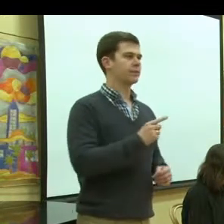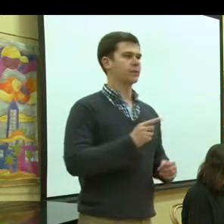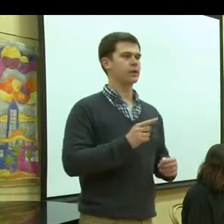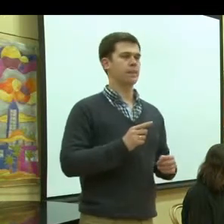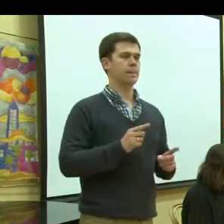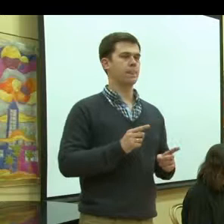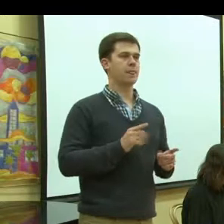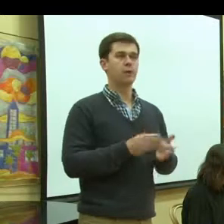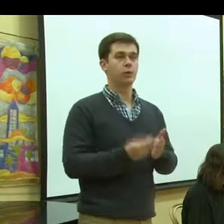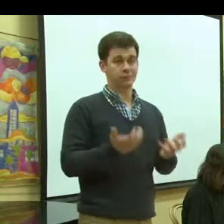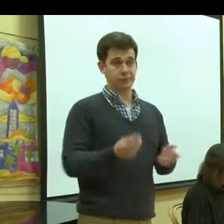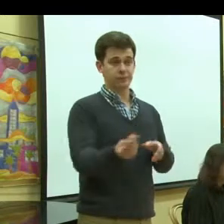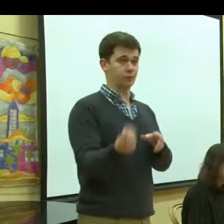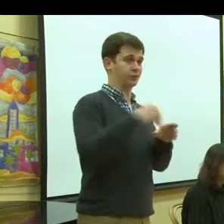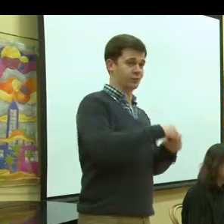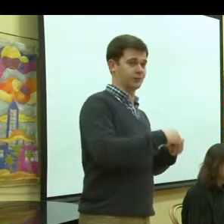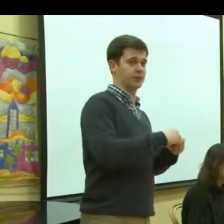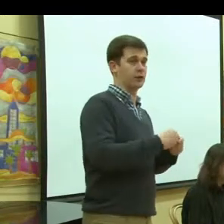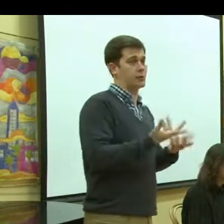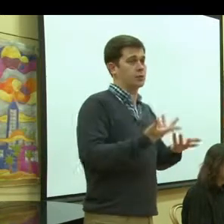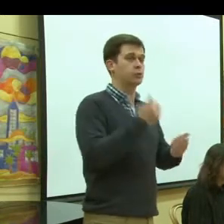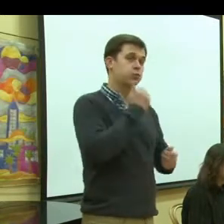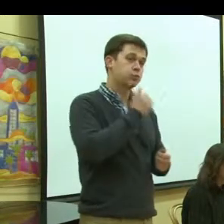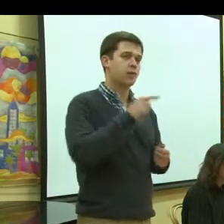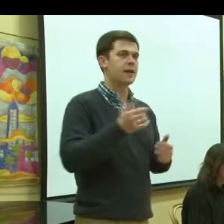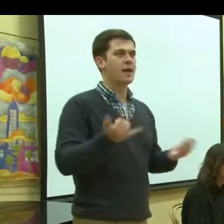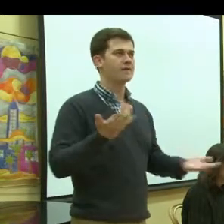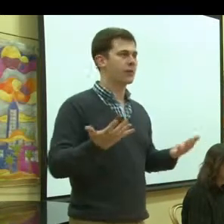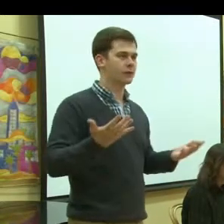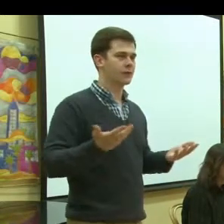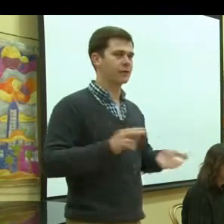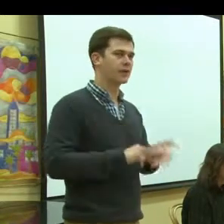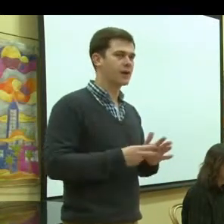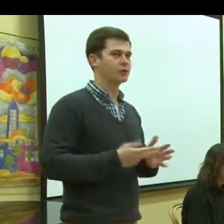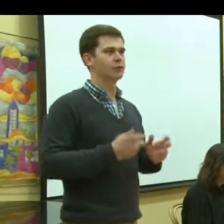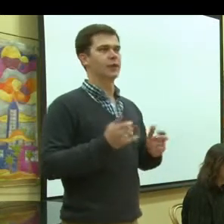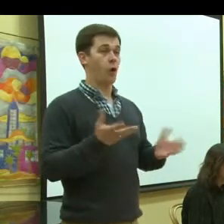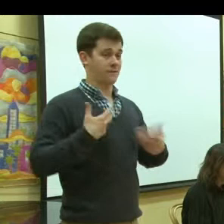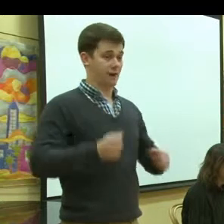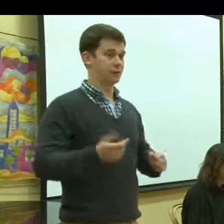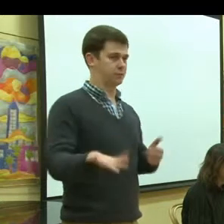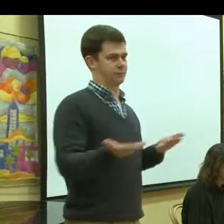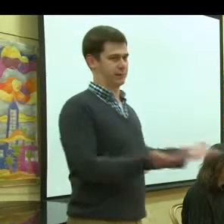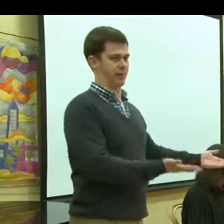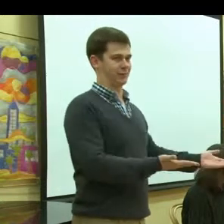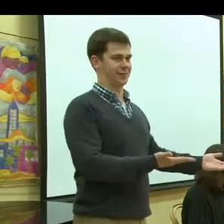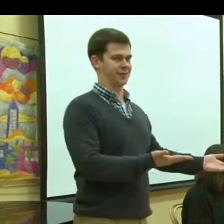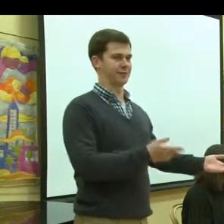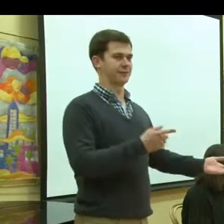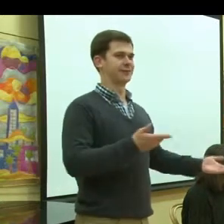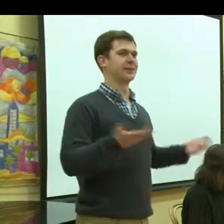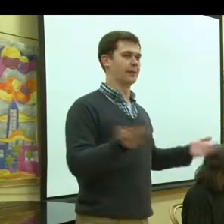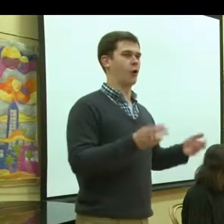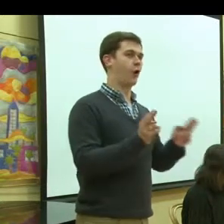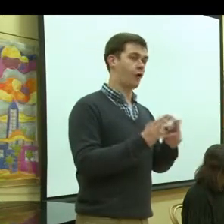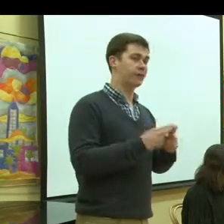jeżeli jakbyś razu chciałabyś na przykład spróbować takiej techniki z nami, byś się odważyła, to zapraszamy. Zapraszamy, no da tu